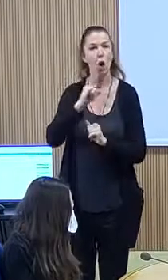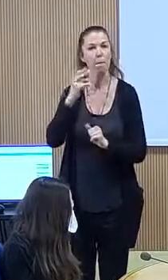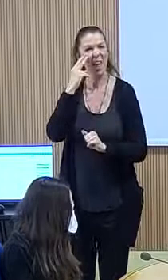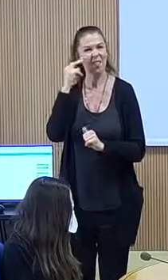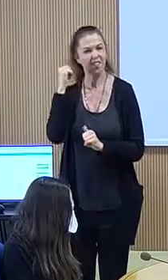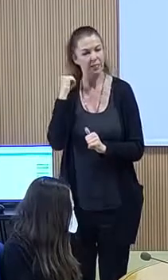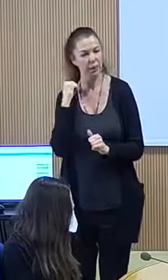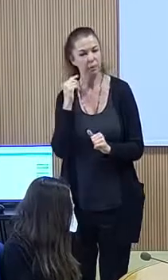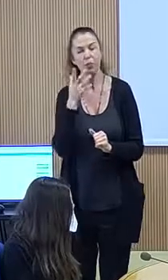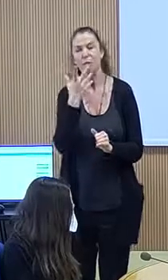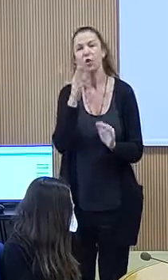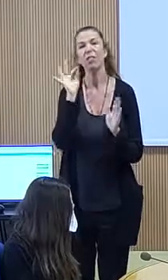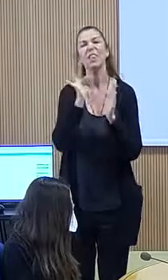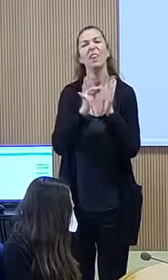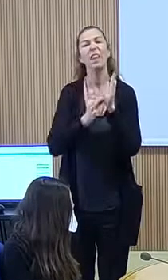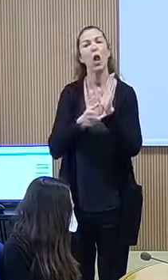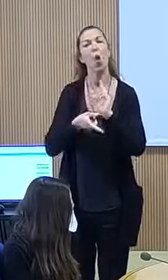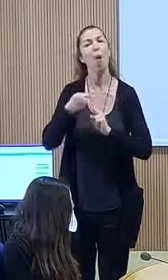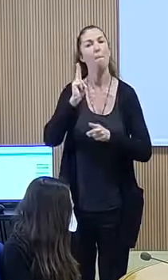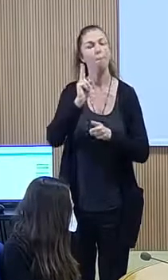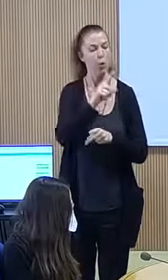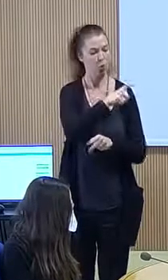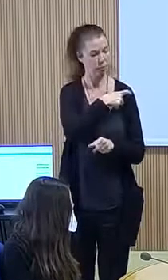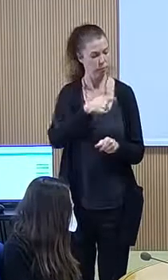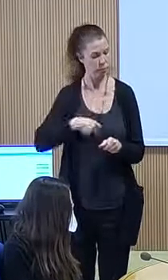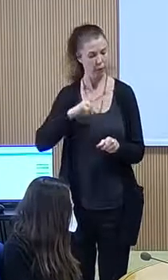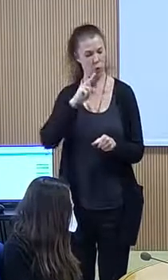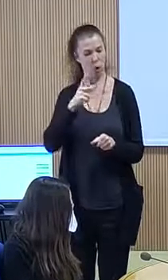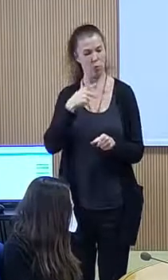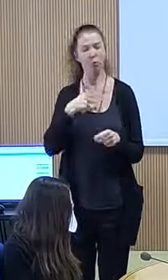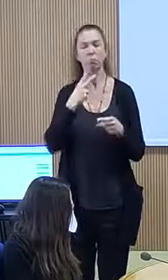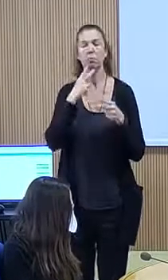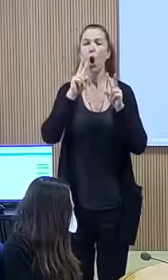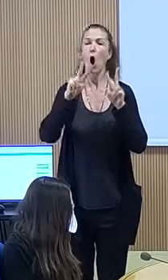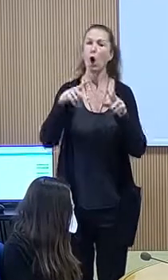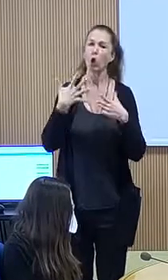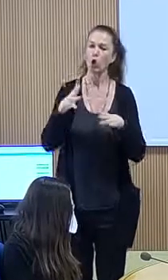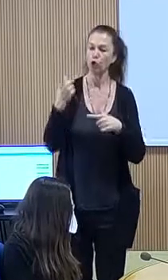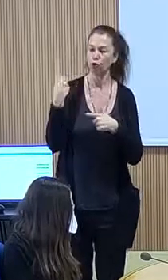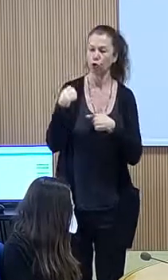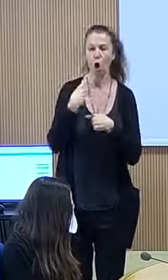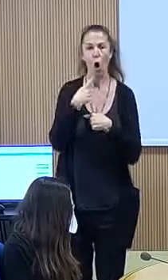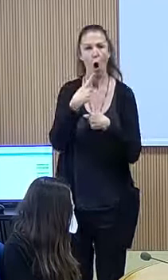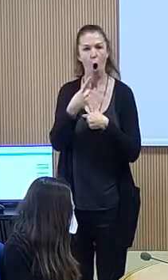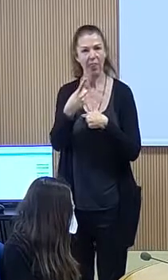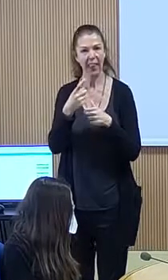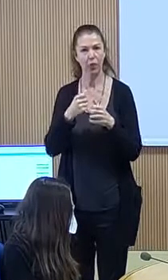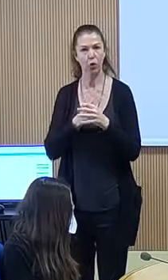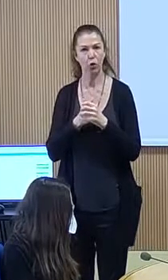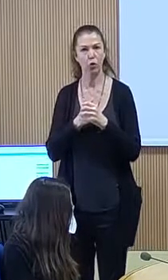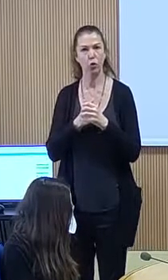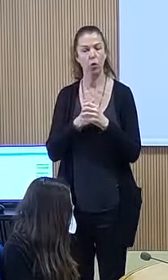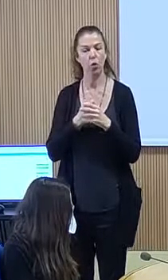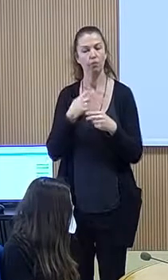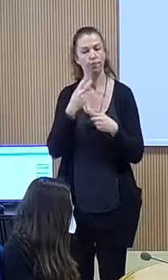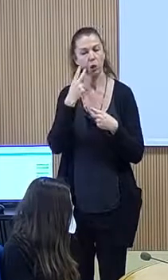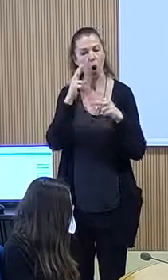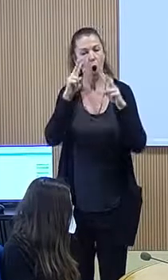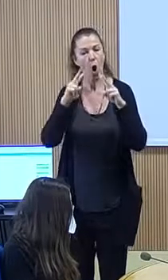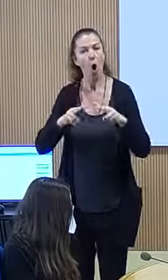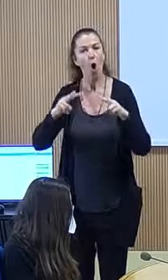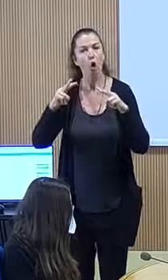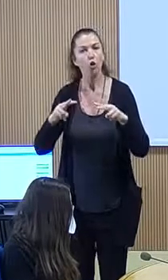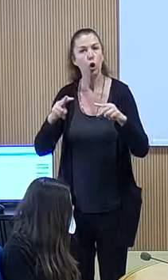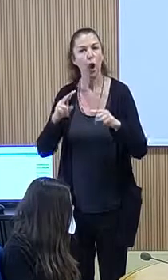allora i controlli più stringenti ho già dato qualche anticipazione intanto verranno controllate quelle che noi riteniamo che abbia ritenuto